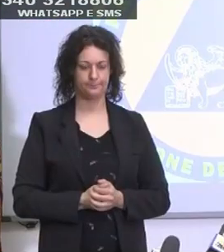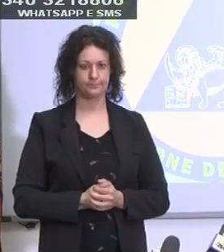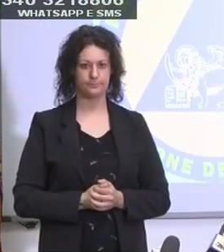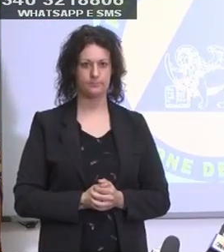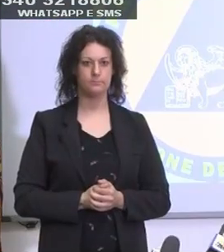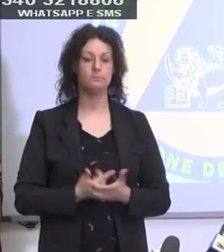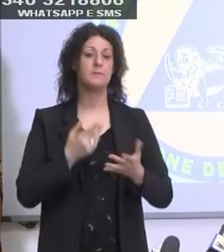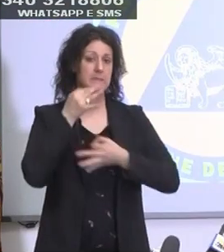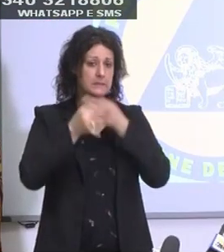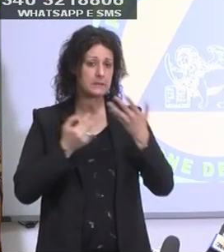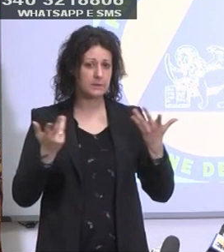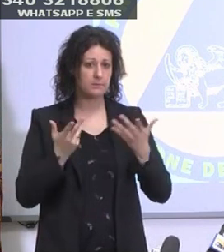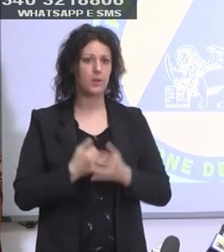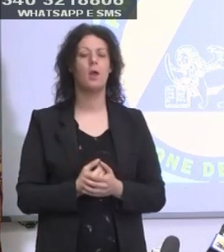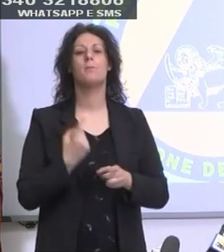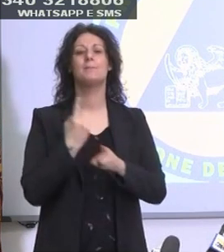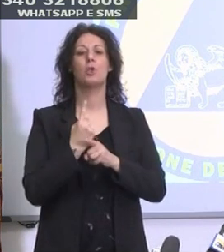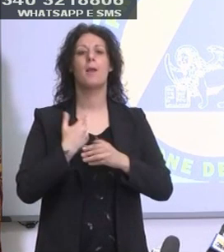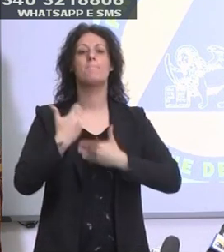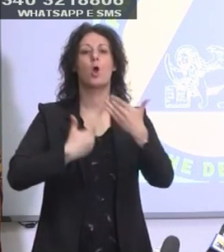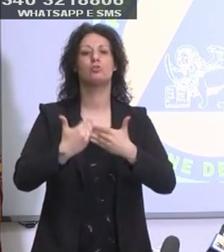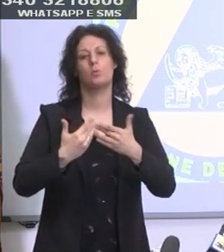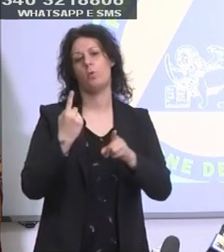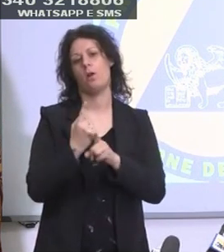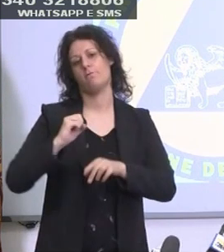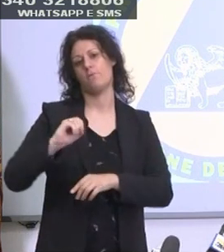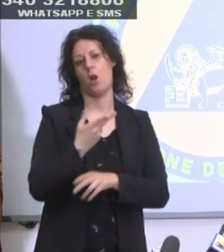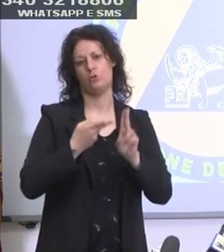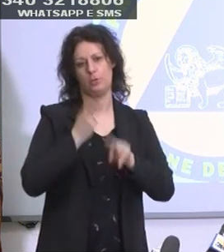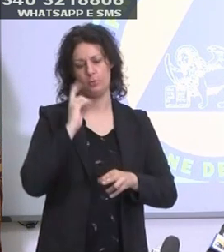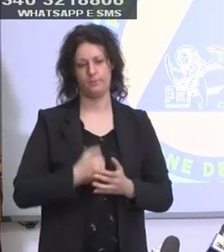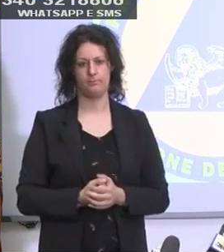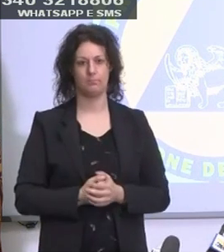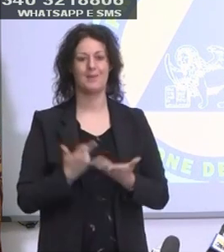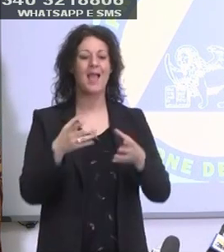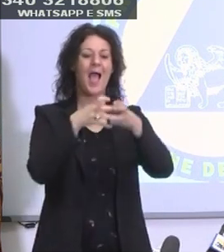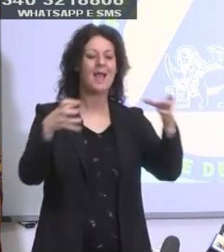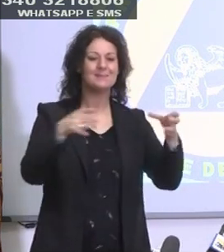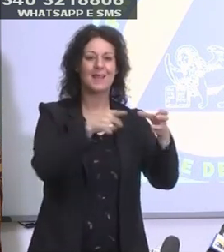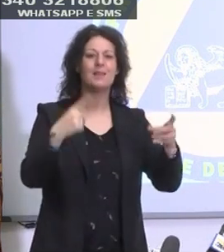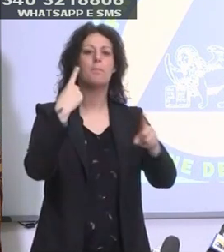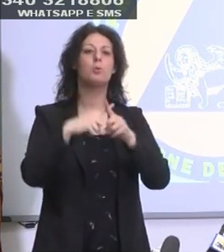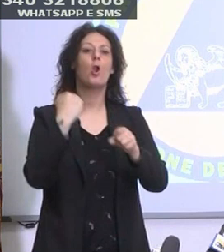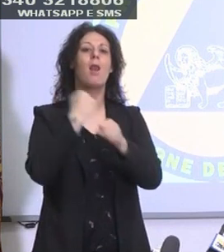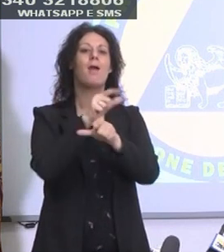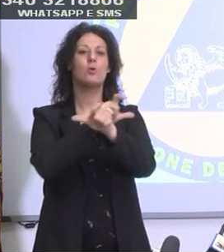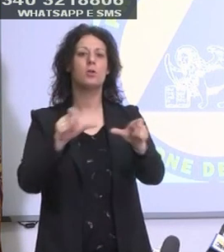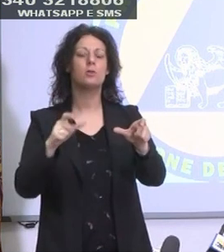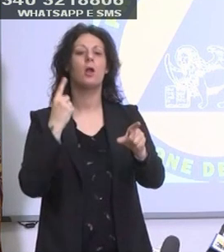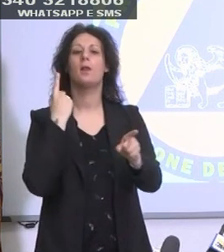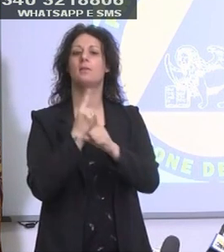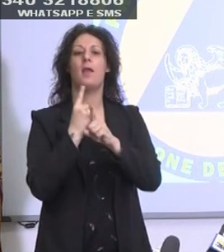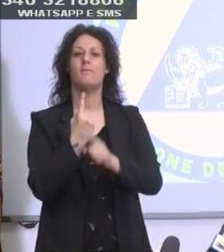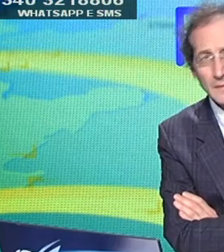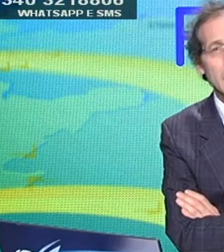Che si semplifichino le procedure, che aziende e lavoratori abbiano un unico interlocutore